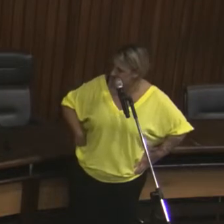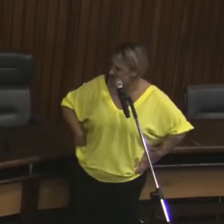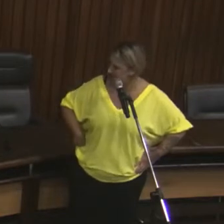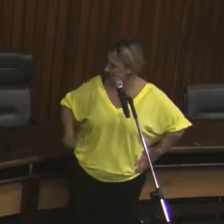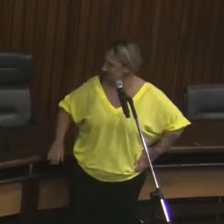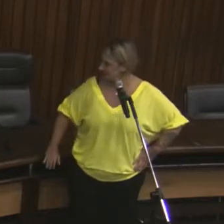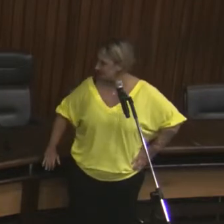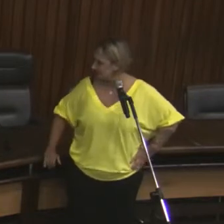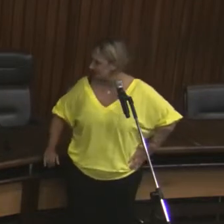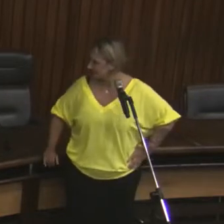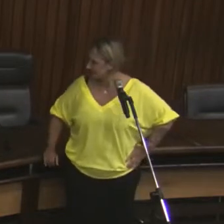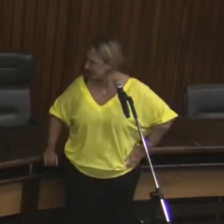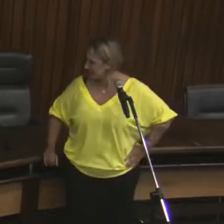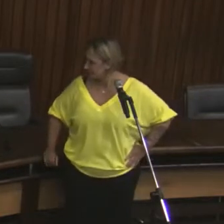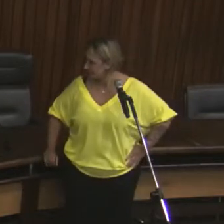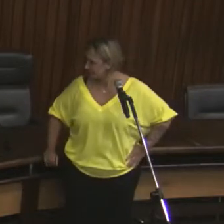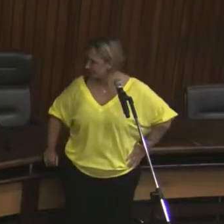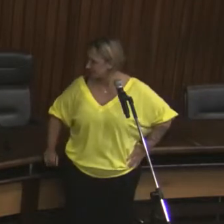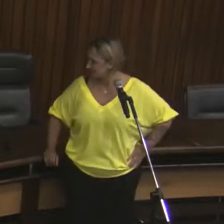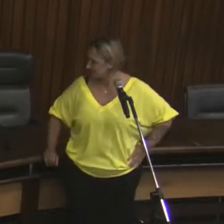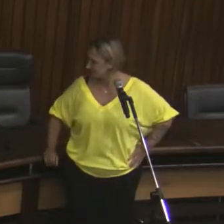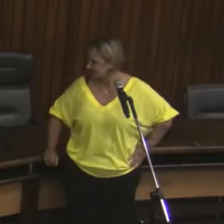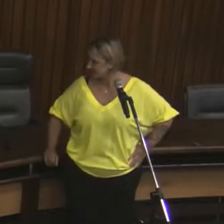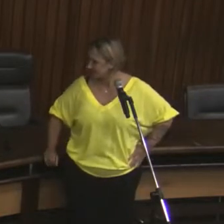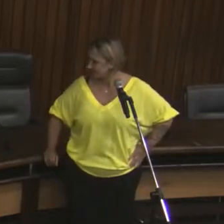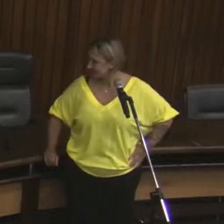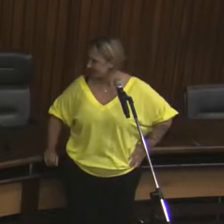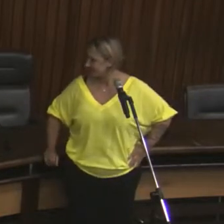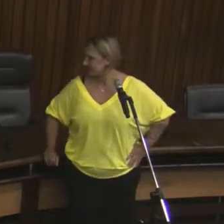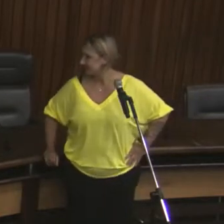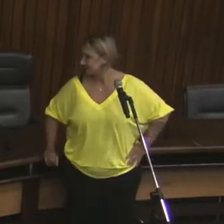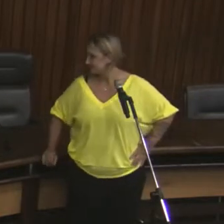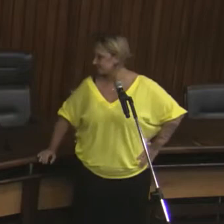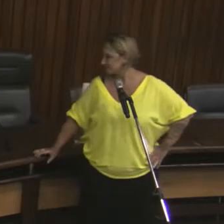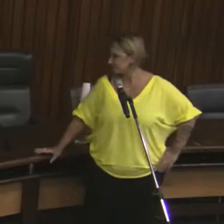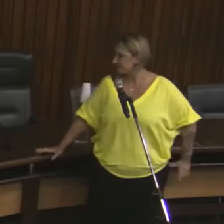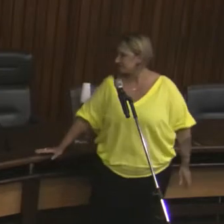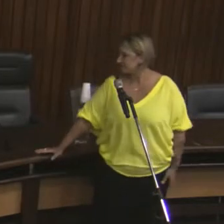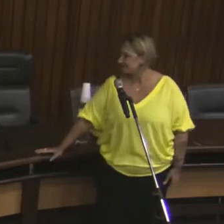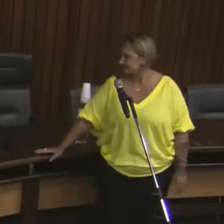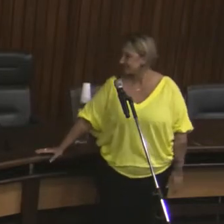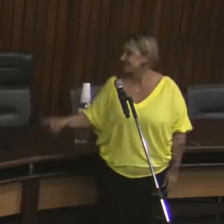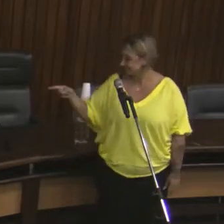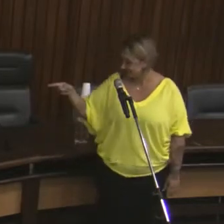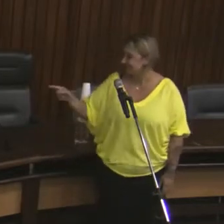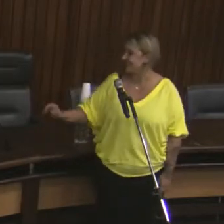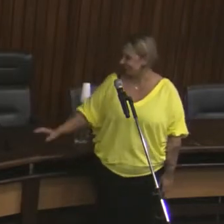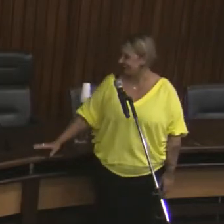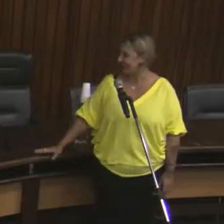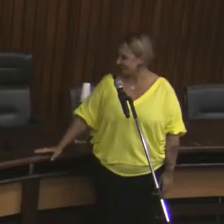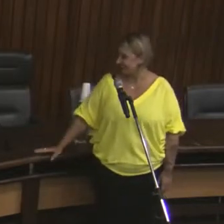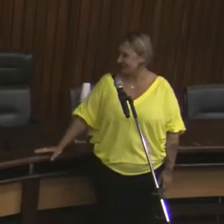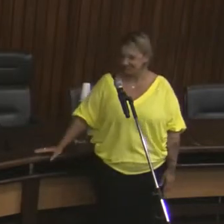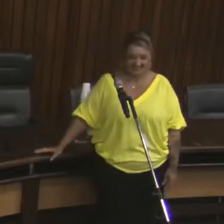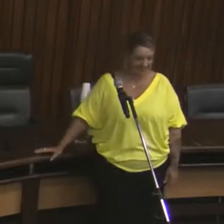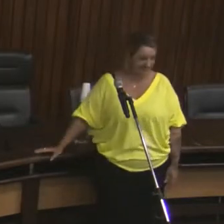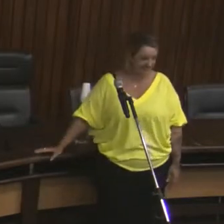Não, um testemunho. Claro. Eu deixei bigode e aos 18 para 19 anos adorava meu bigode.